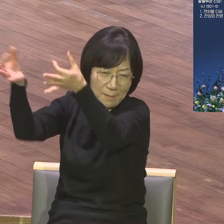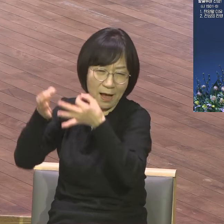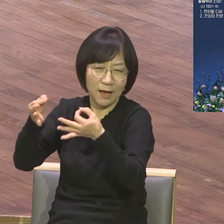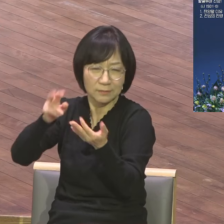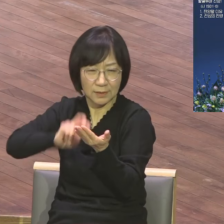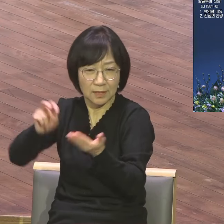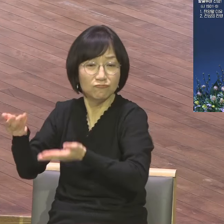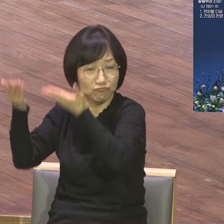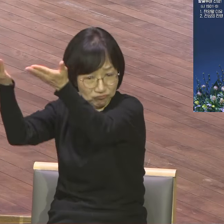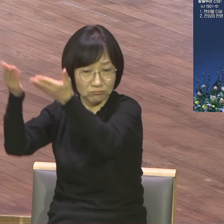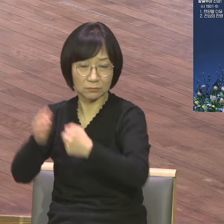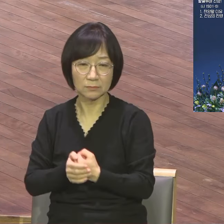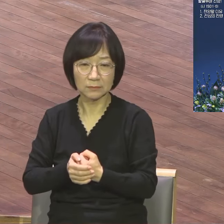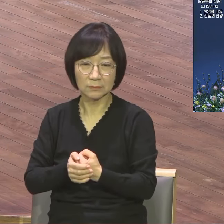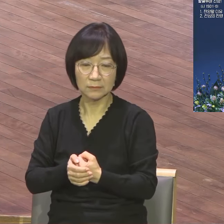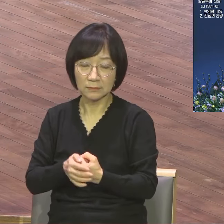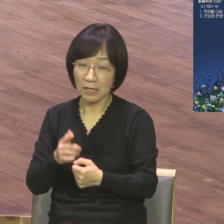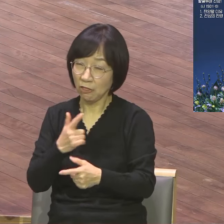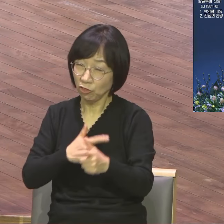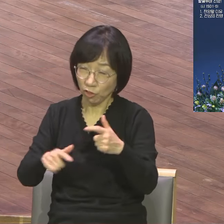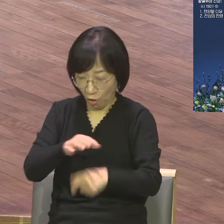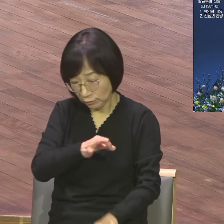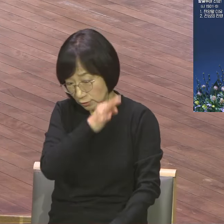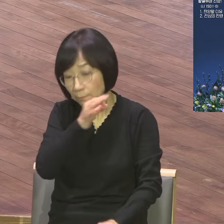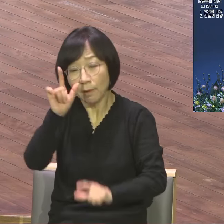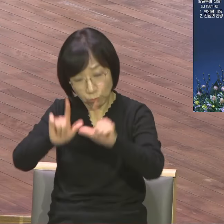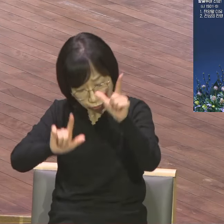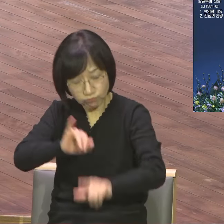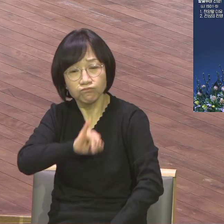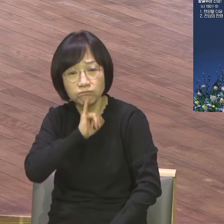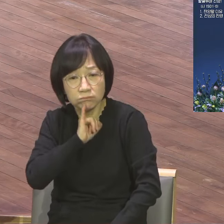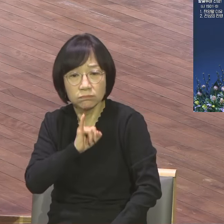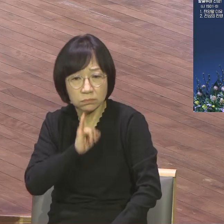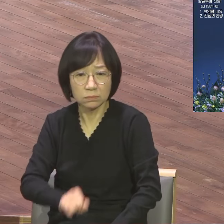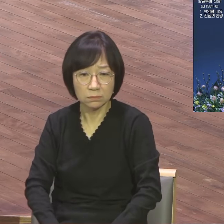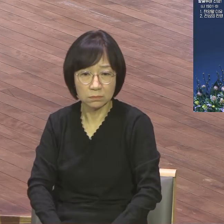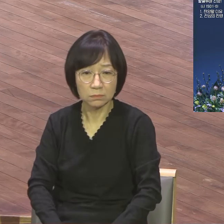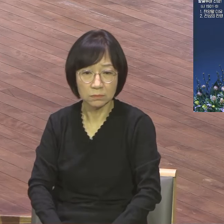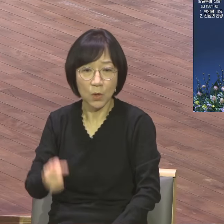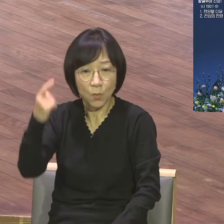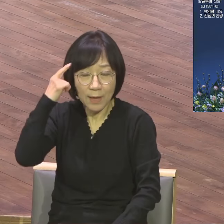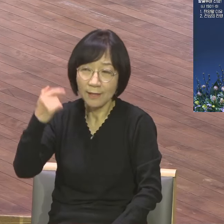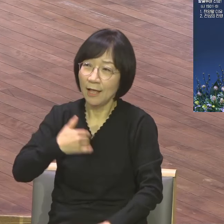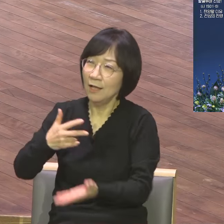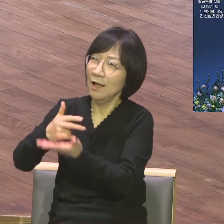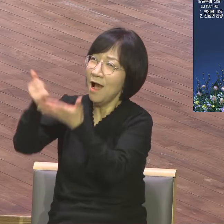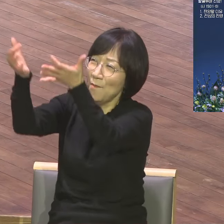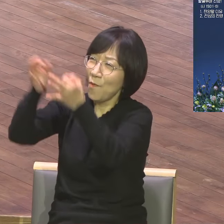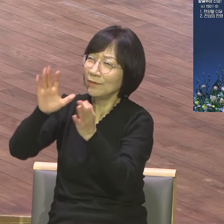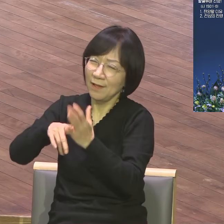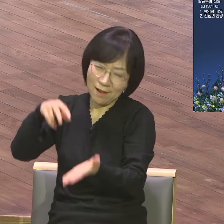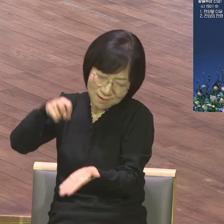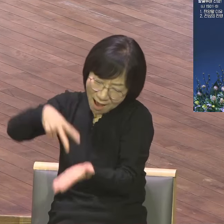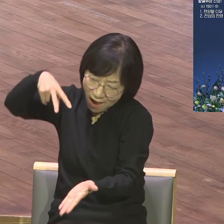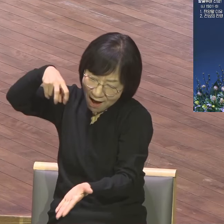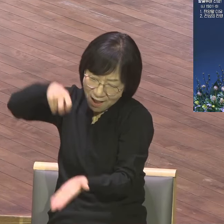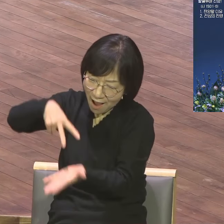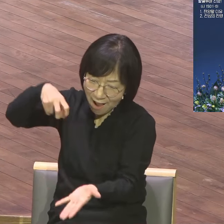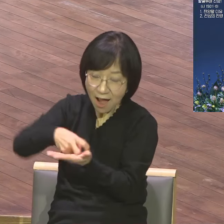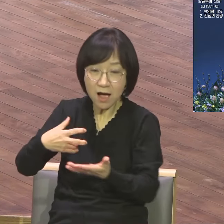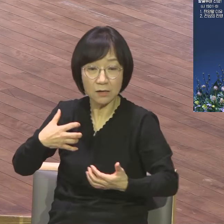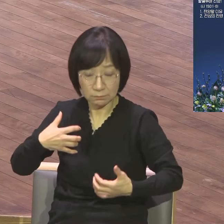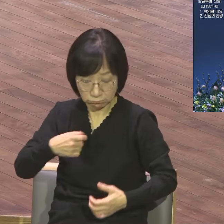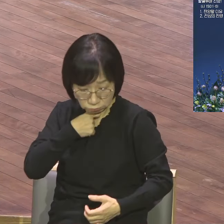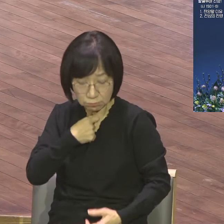스스로 천하게 보일지라도 나는 여호와 앞에서 뛰놀겠다고 고백을 하고 있어.